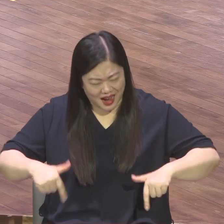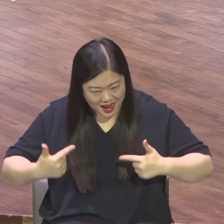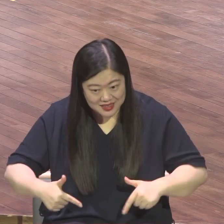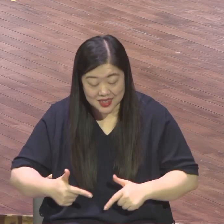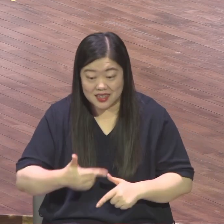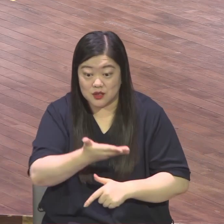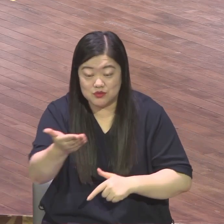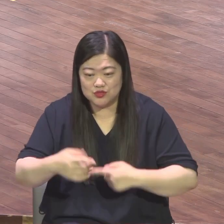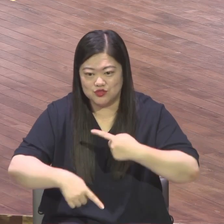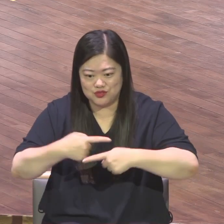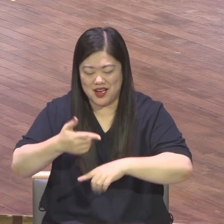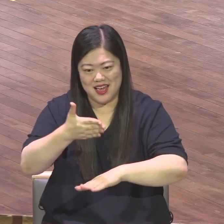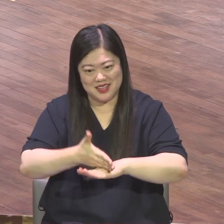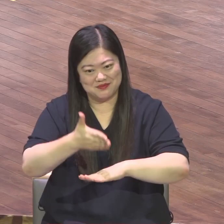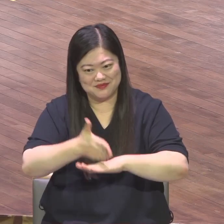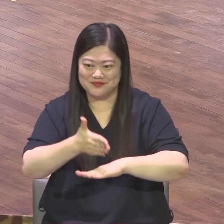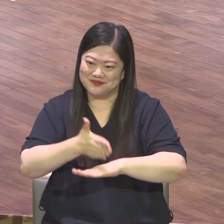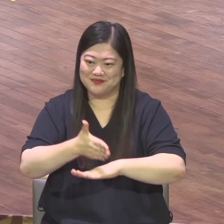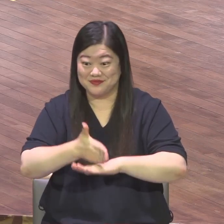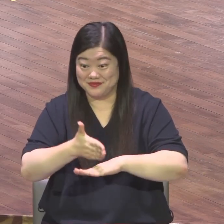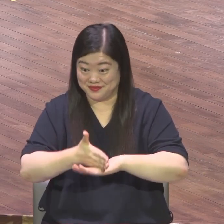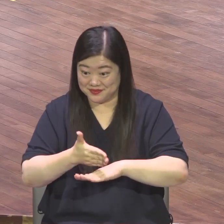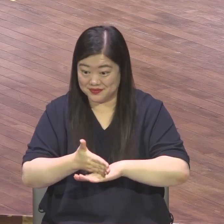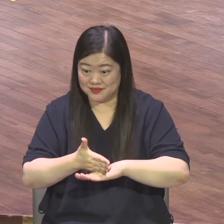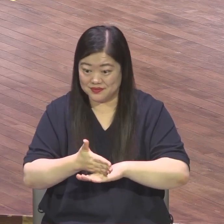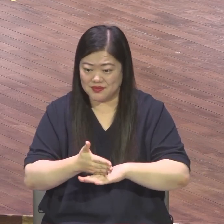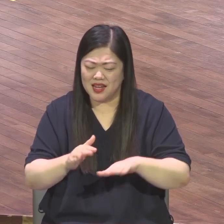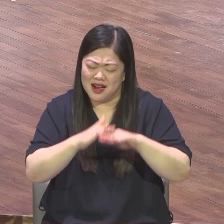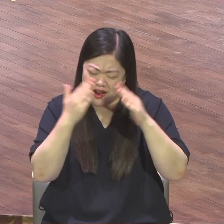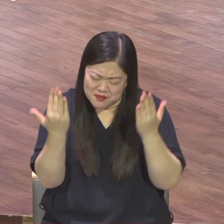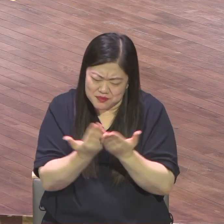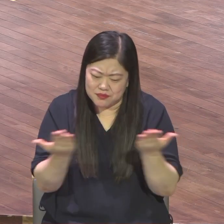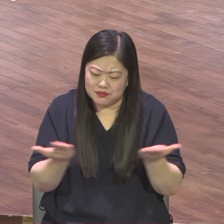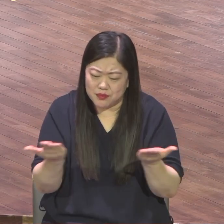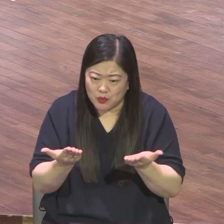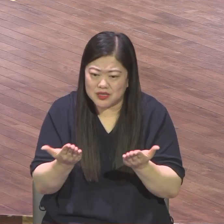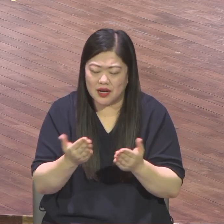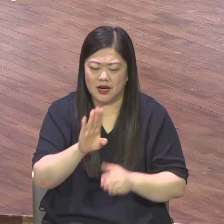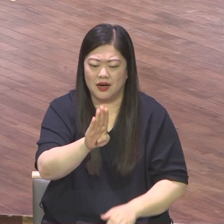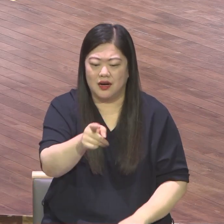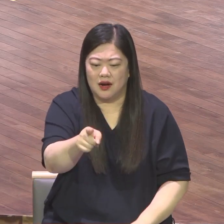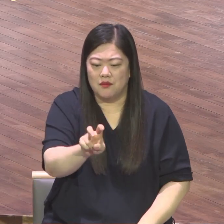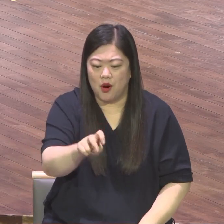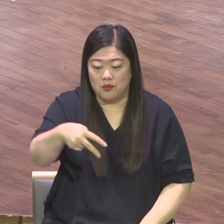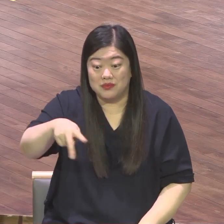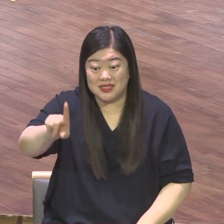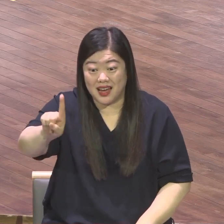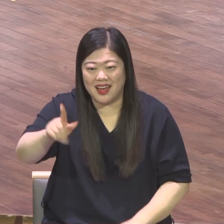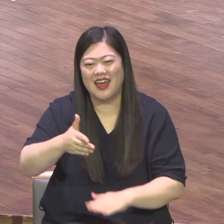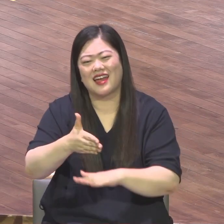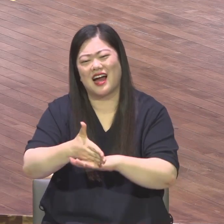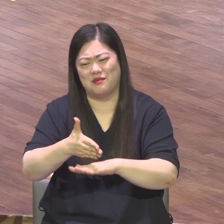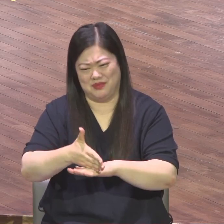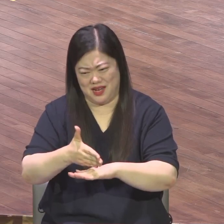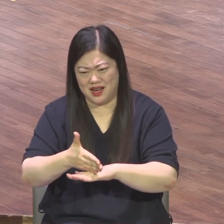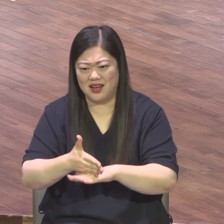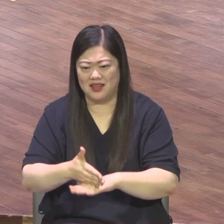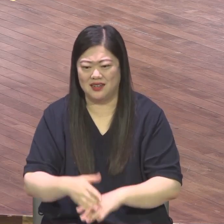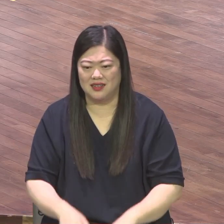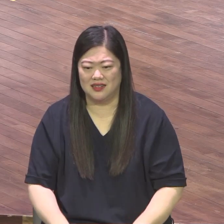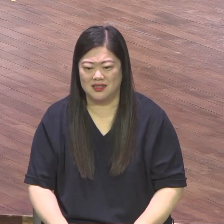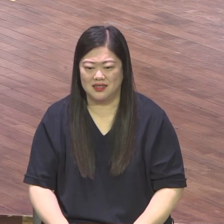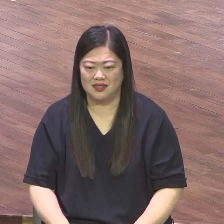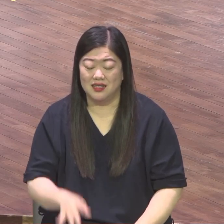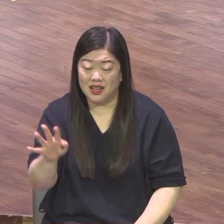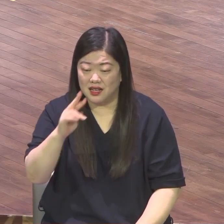항상 기뻐하시기 바랍니다. 범사에 감사하시기 바랍니다. 인상서가 뭐 여러분